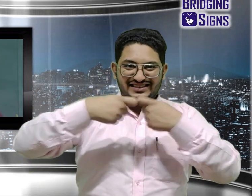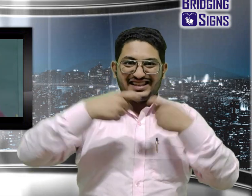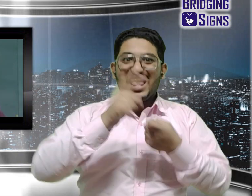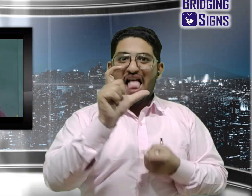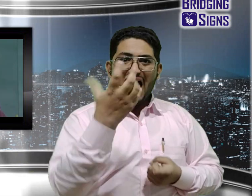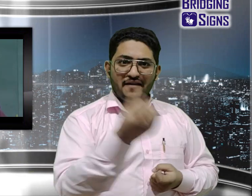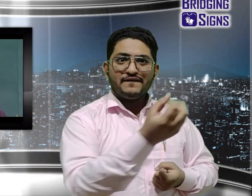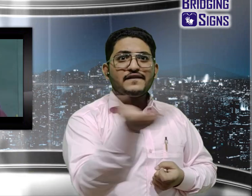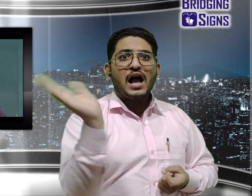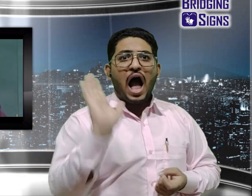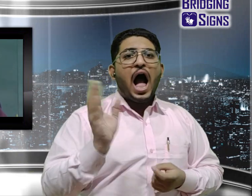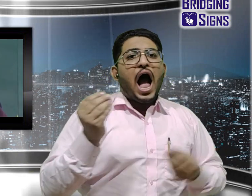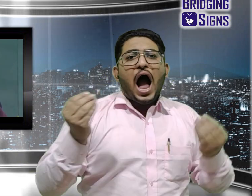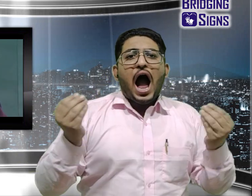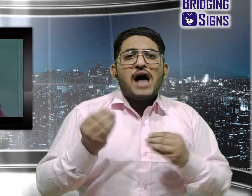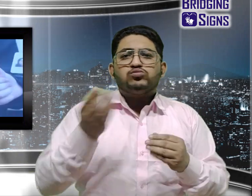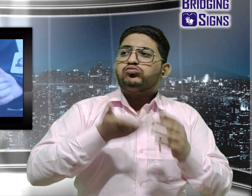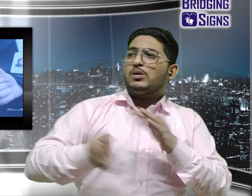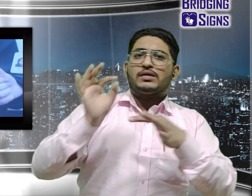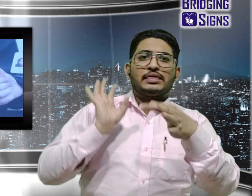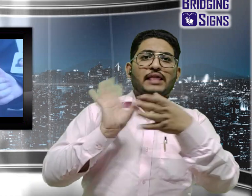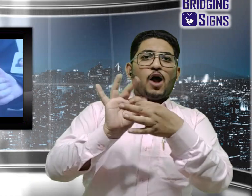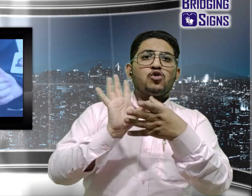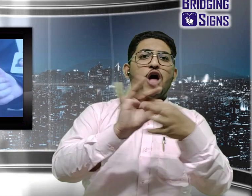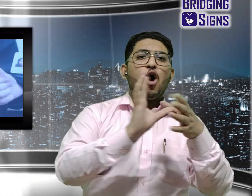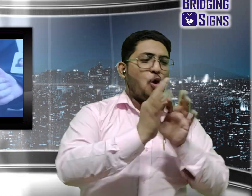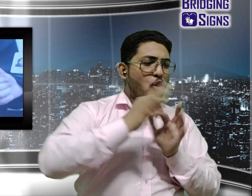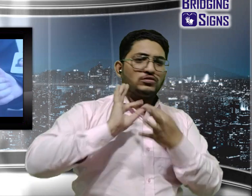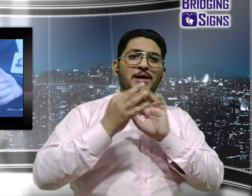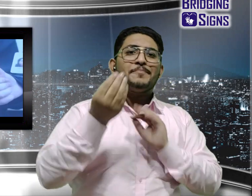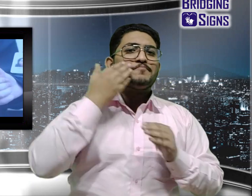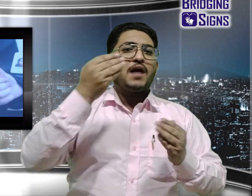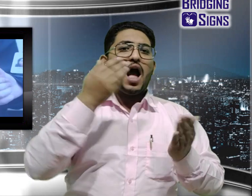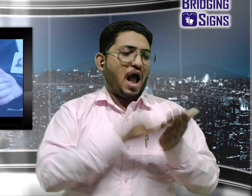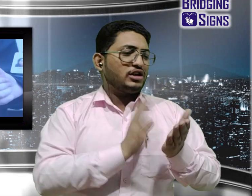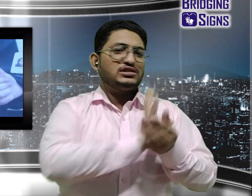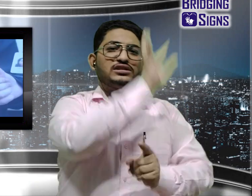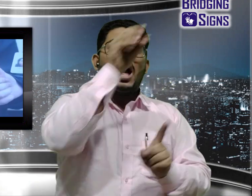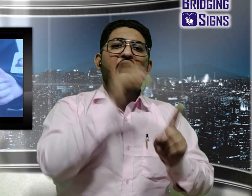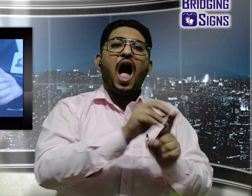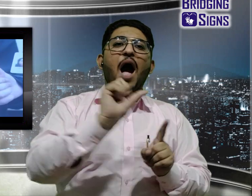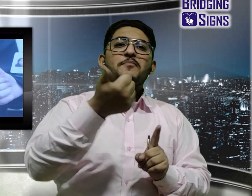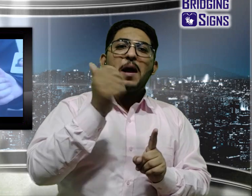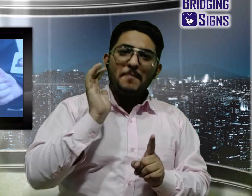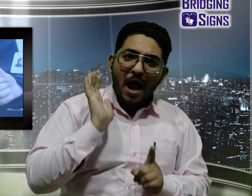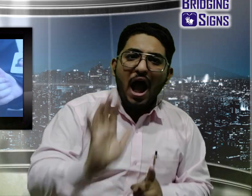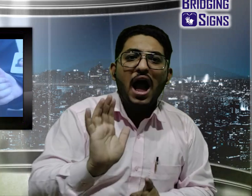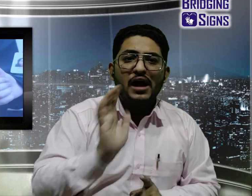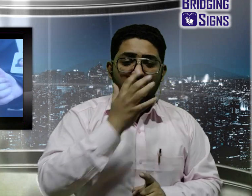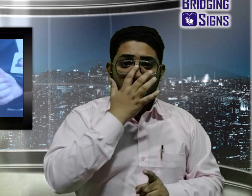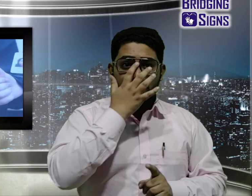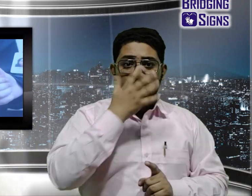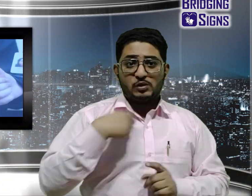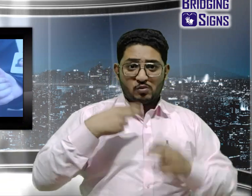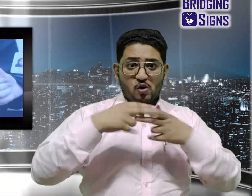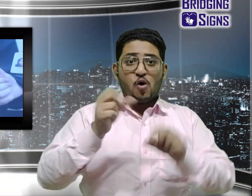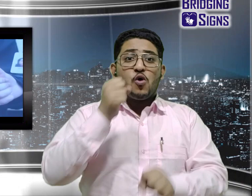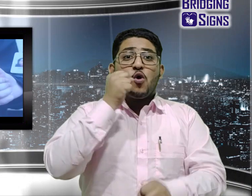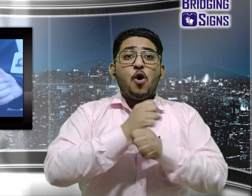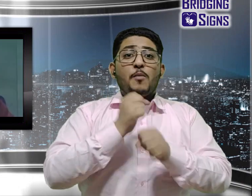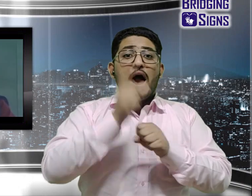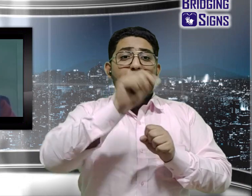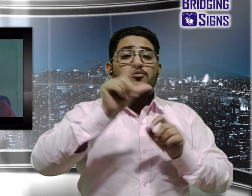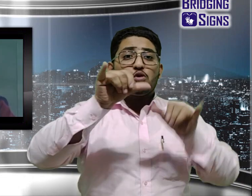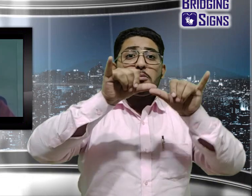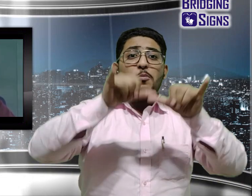आपके पास आइडेंटिटी है, हर चीज़ हम लिंक कर सकते हैं ताकि इन चीज़ों में आसानी पैदा हो सके। और गवर्नमेंट के अपने प्रोसेसेस